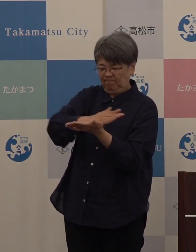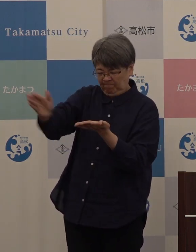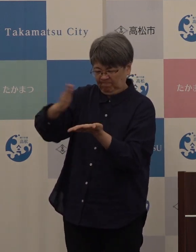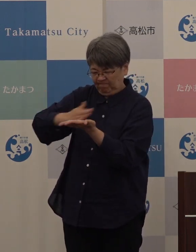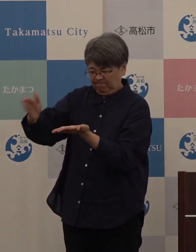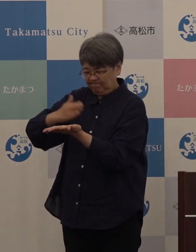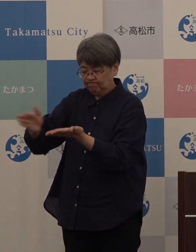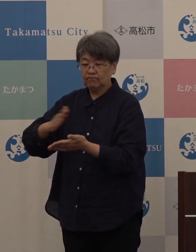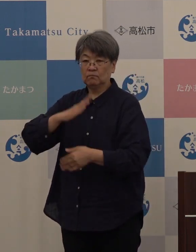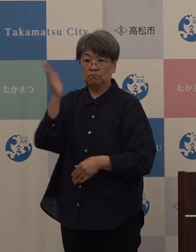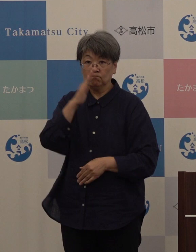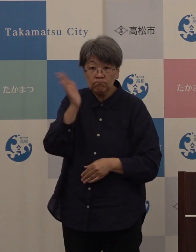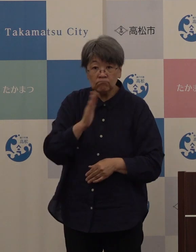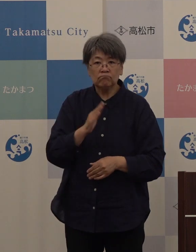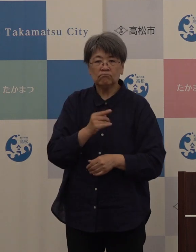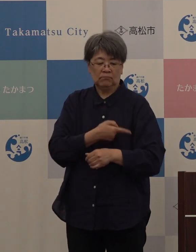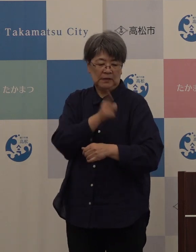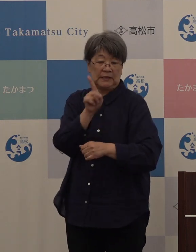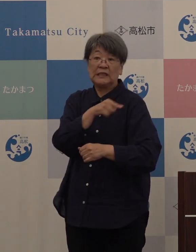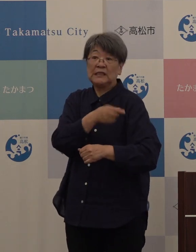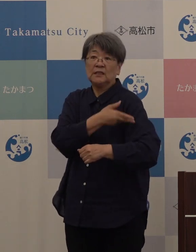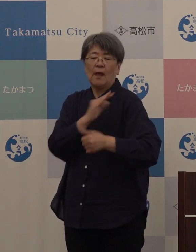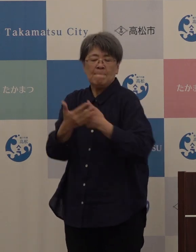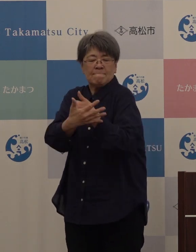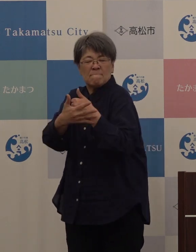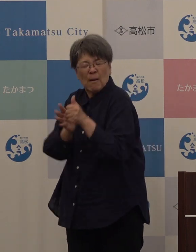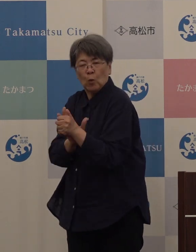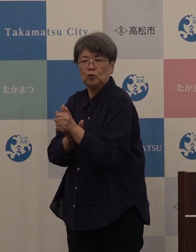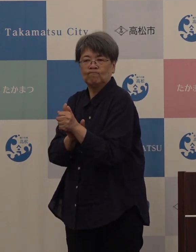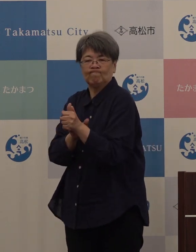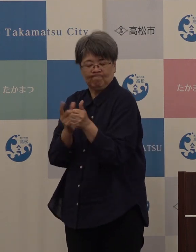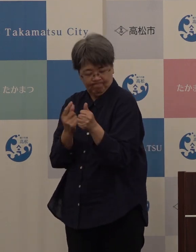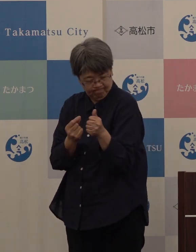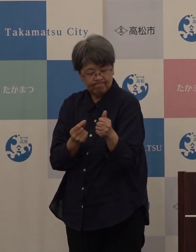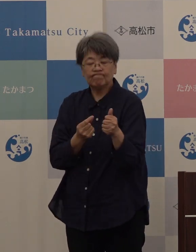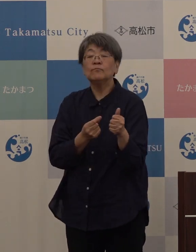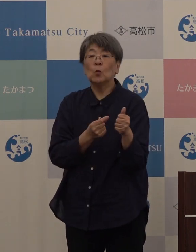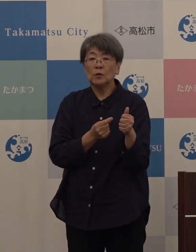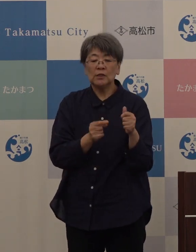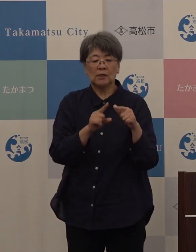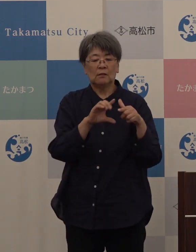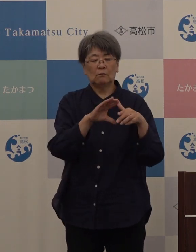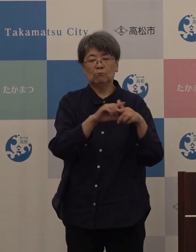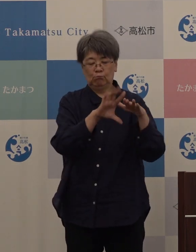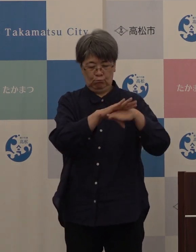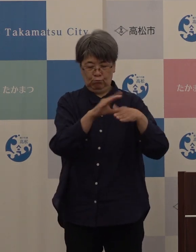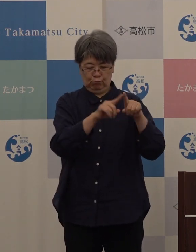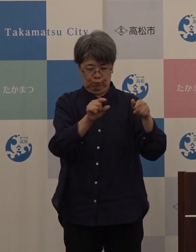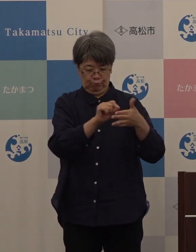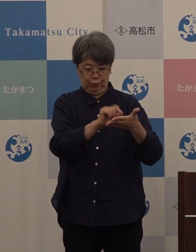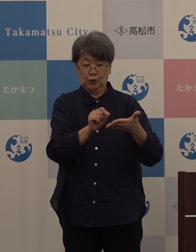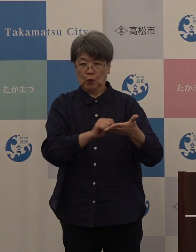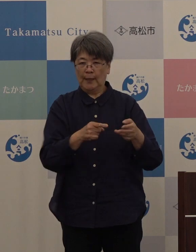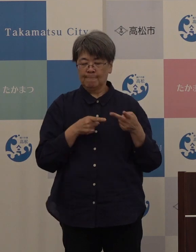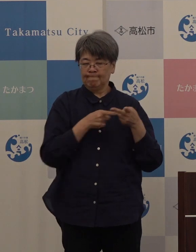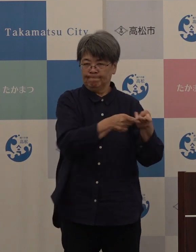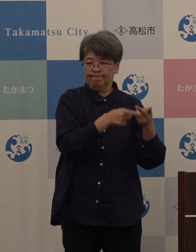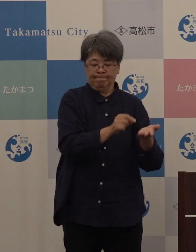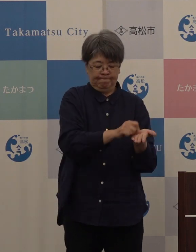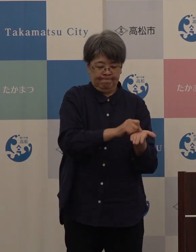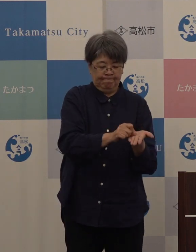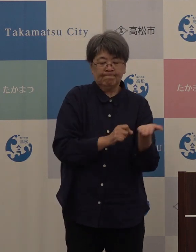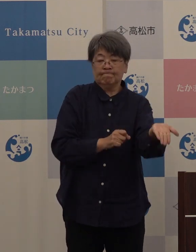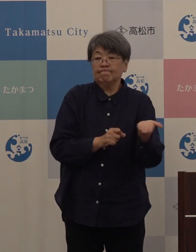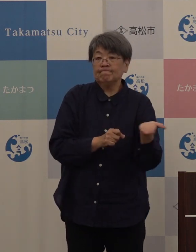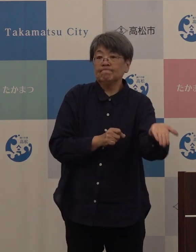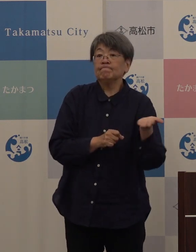を擁護すべきといった旨を文書指導をしておるところでございます。まあ、今後とも強制的な対処というようなことが